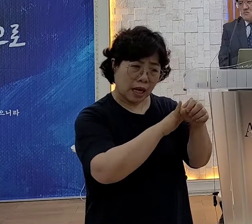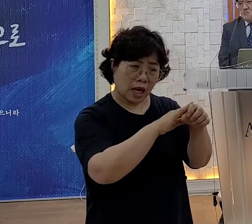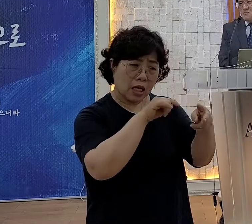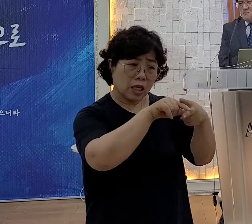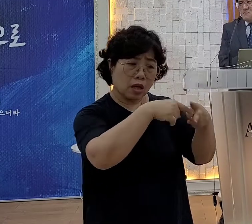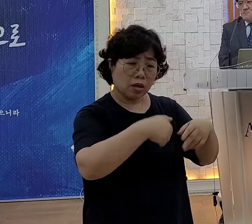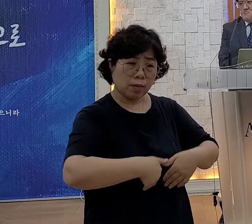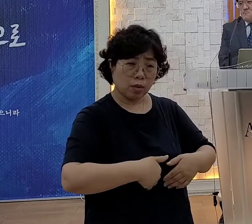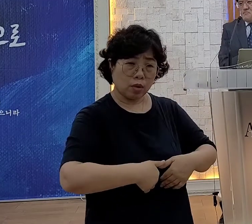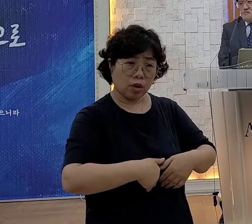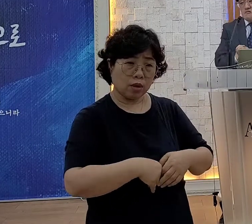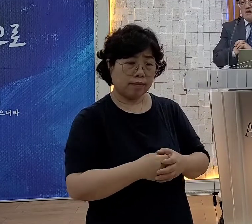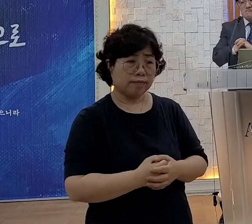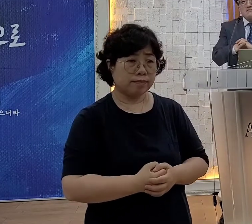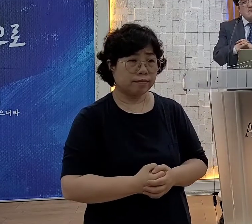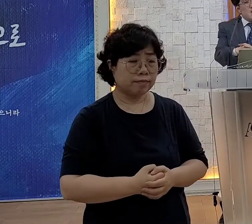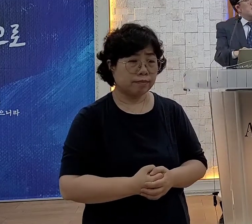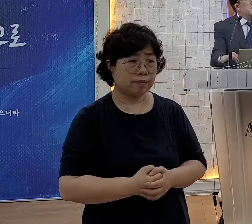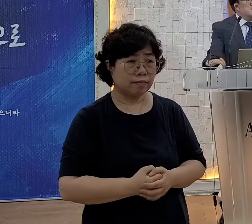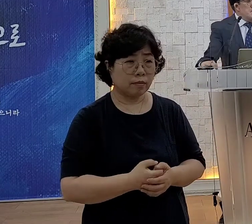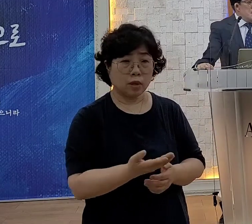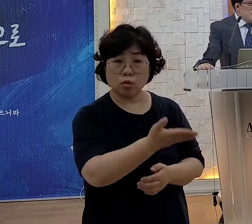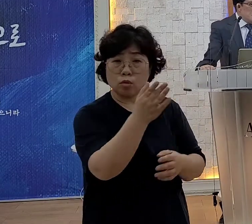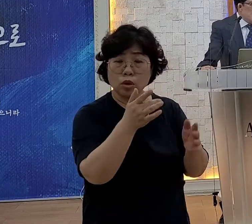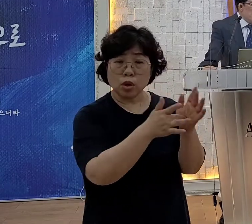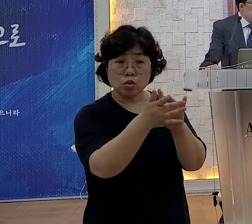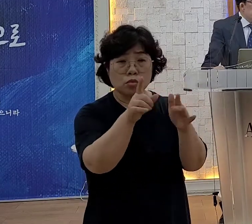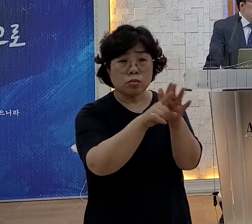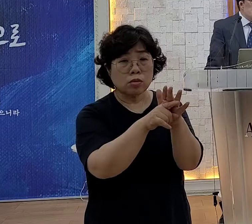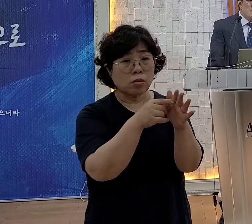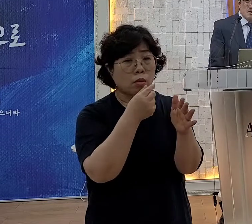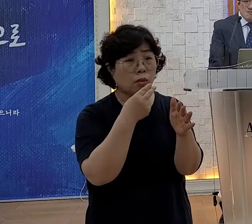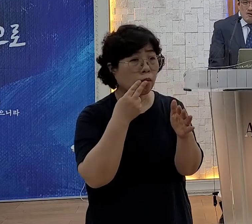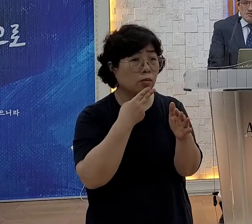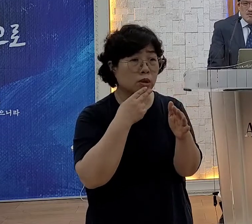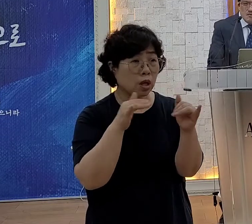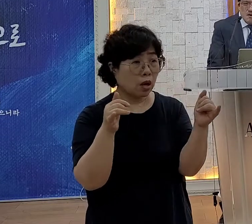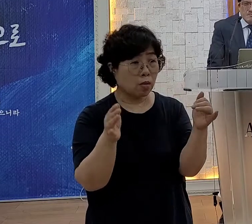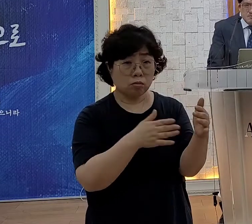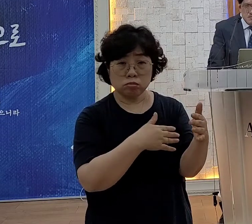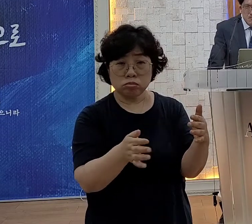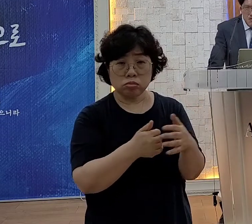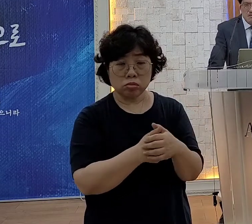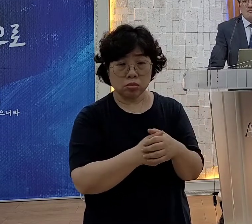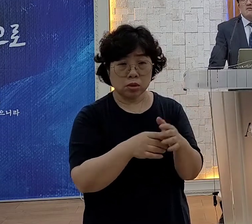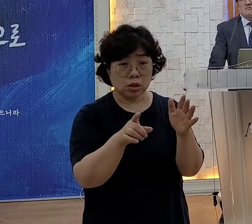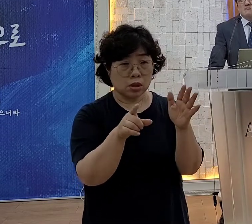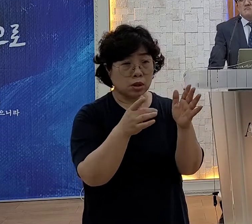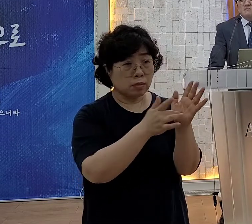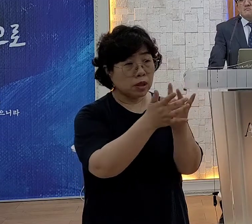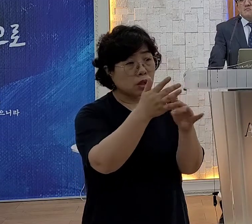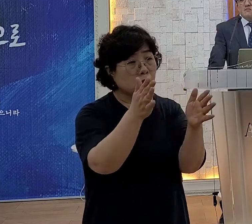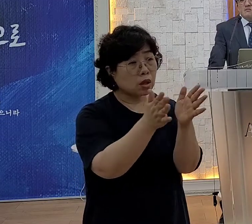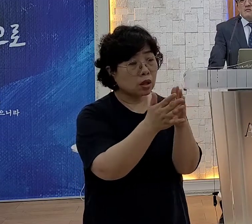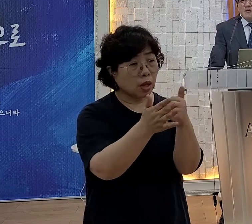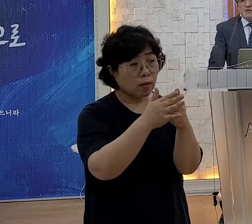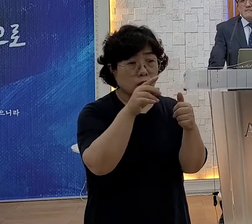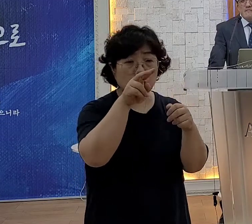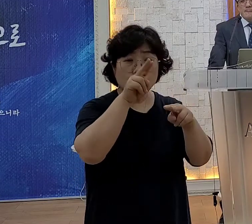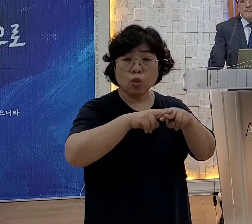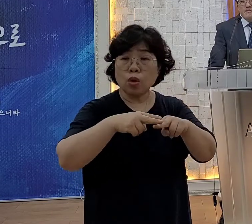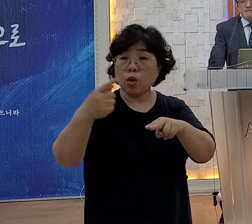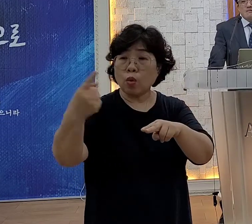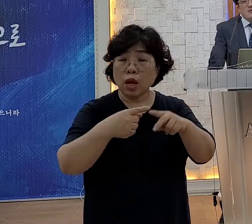해석. 여기 예수 안 믿는 사람이 어디 있습니까? 그죠? 예수 믿는다고 이 자리에 왔지. 안 믿는데 뭐라 여기 있어요.